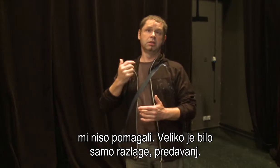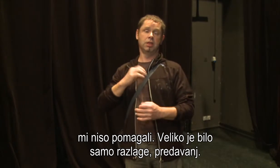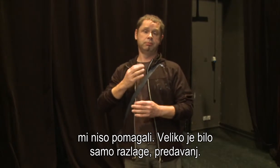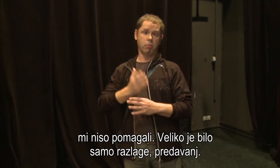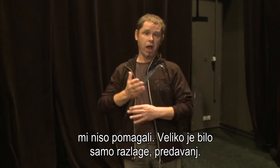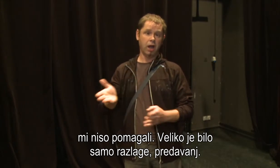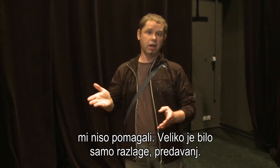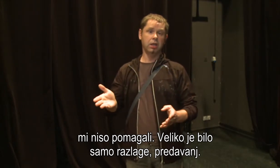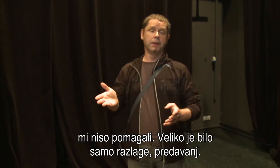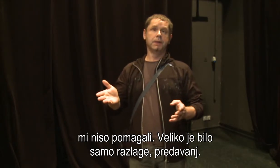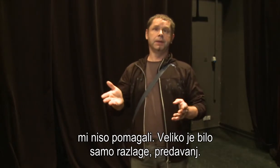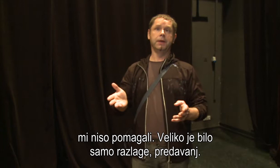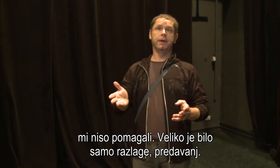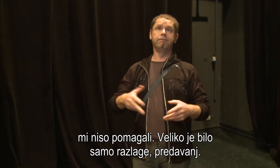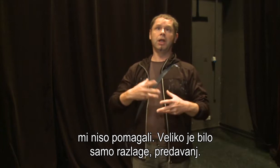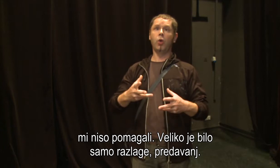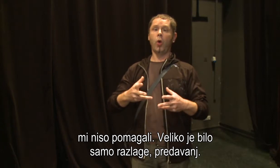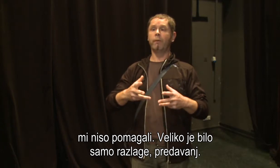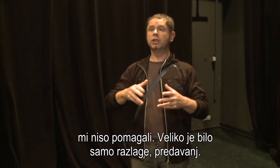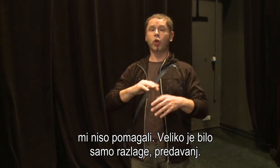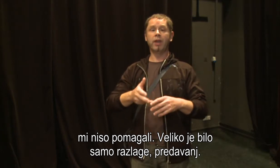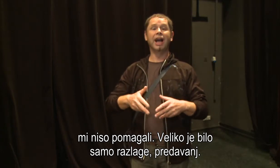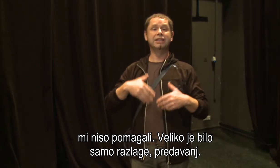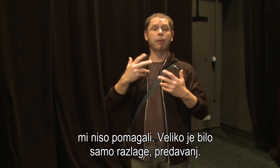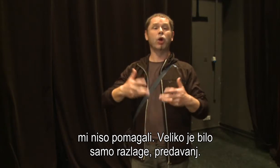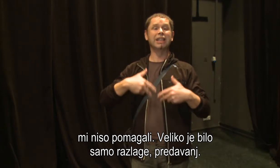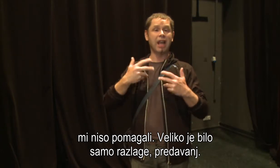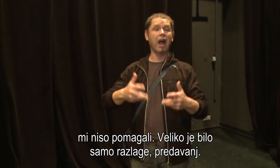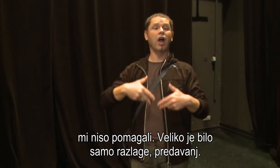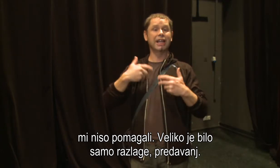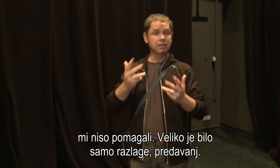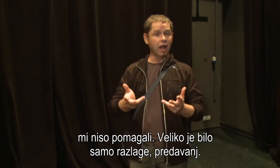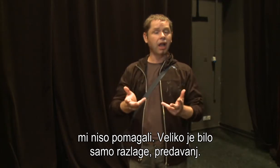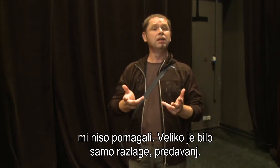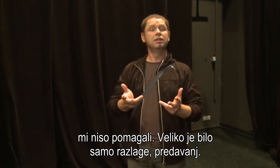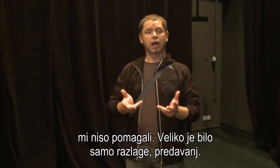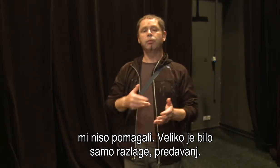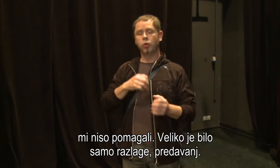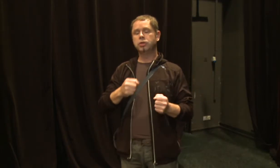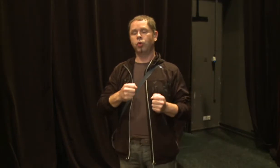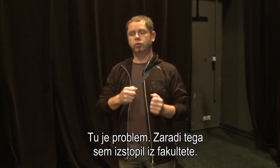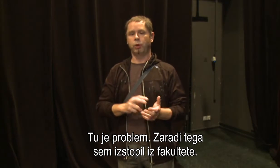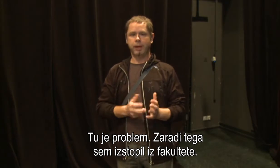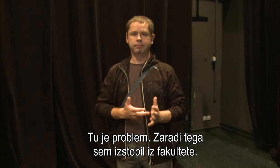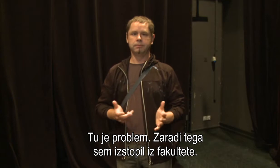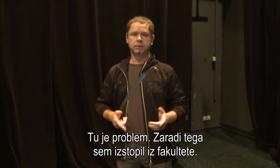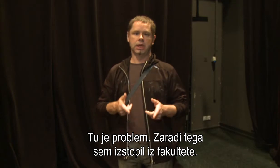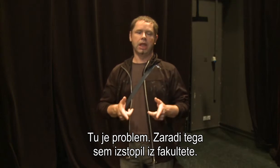mi pomagali, veliko snovi samo razlaga, tak je bil zelo hud problem. Zaradi tega